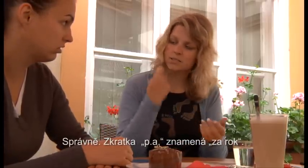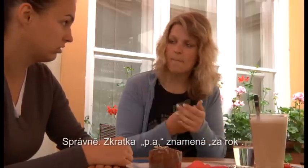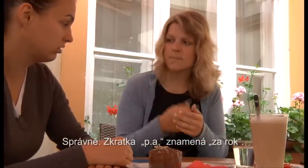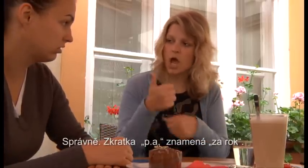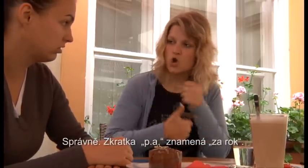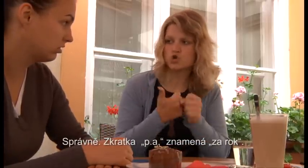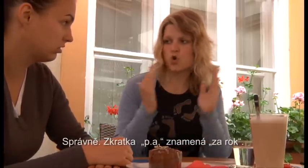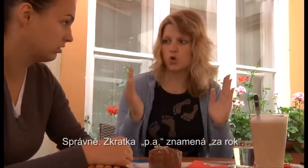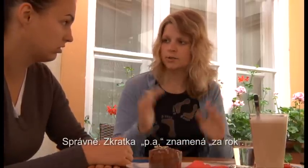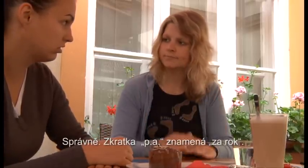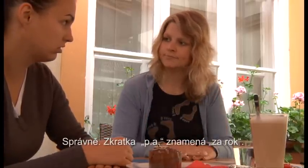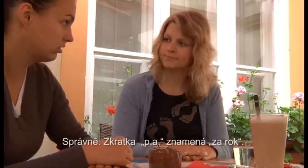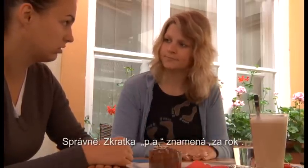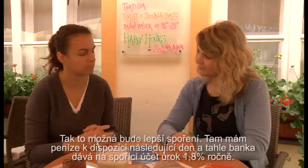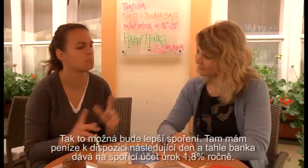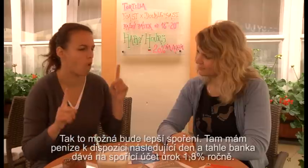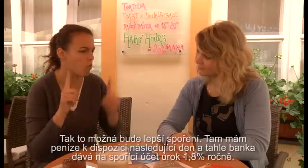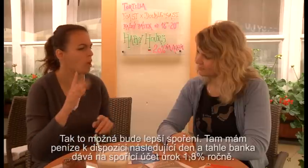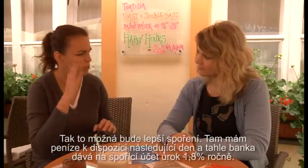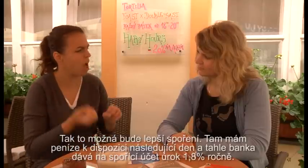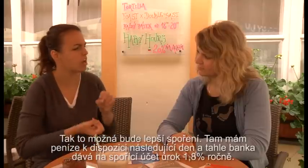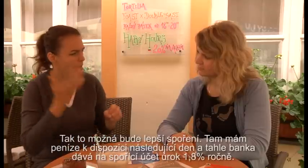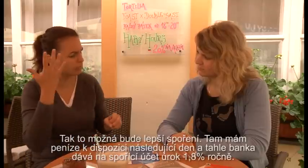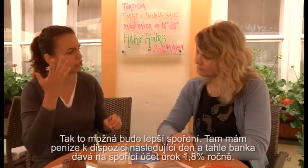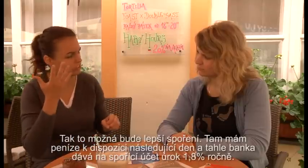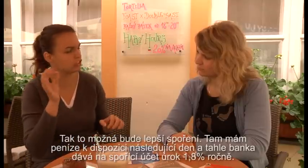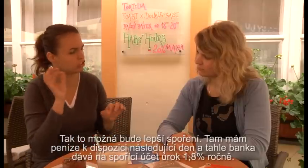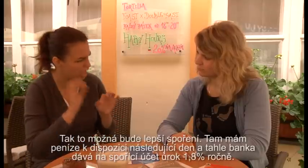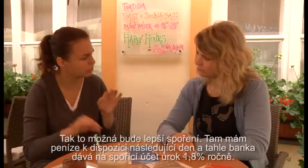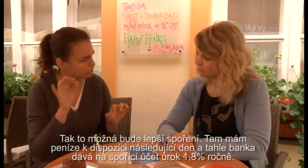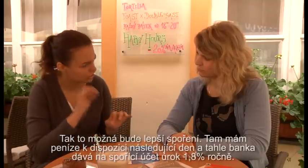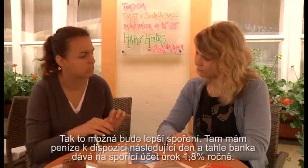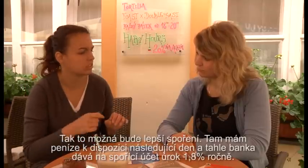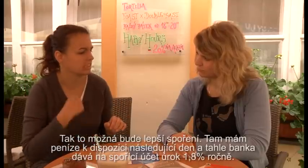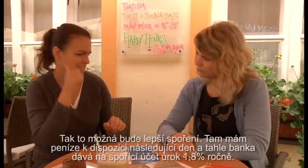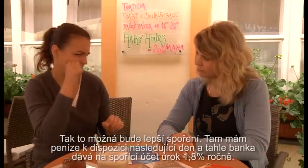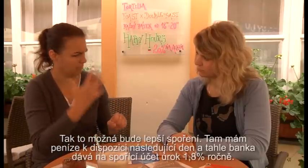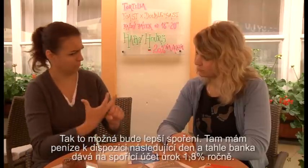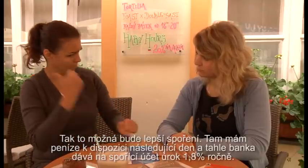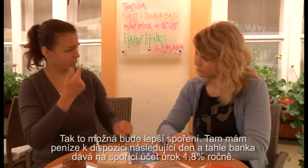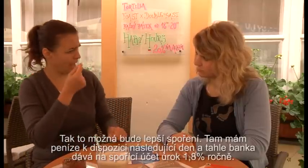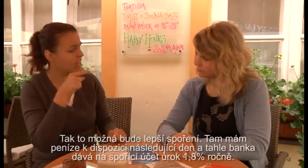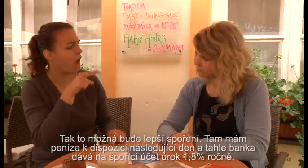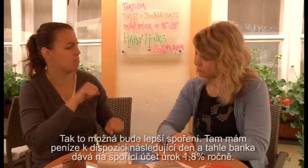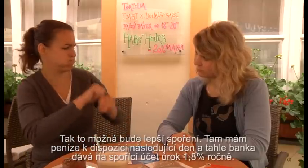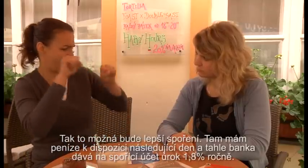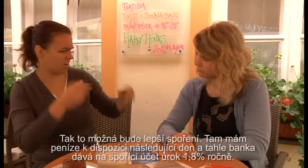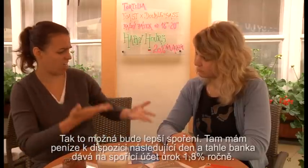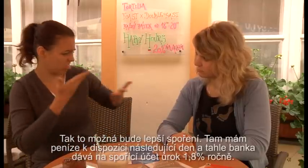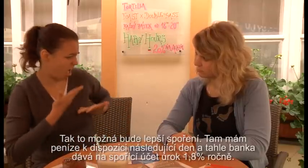Právě zkrátka PA znamená. Tak to bude možná lepší spoření. Tam mám peníze k dispozici následující den a tahle